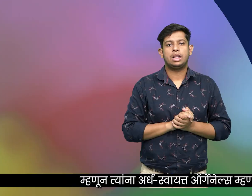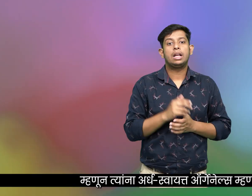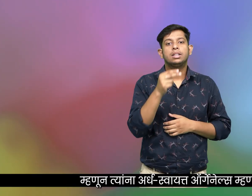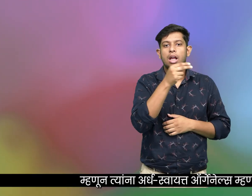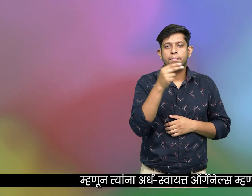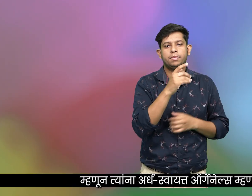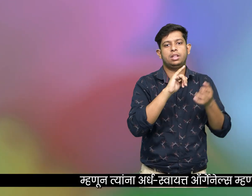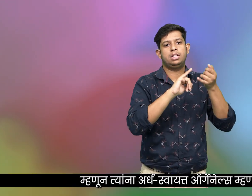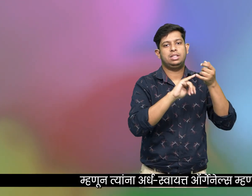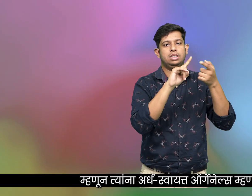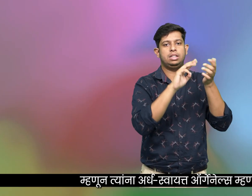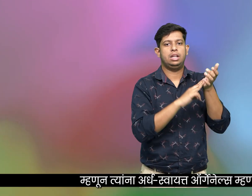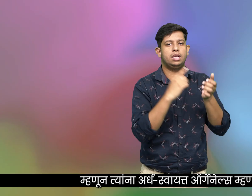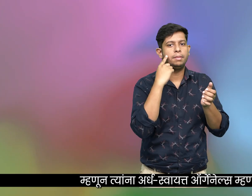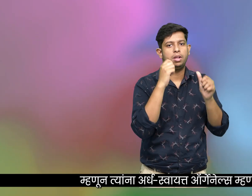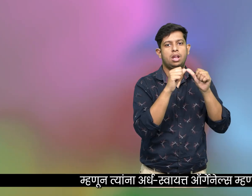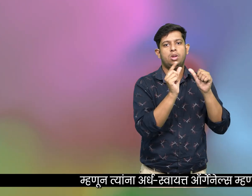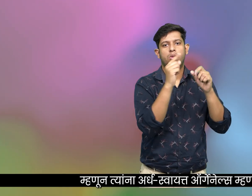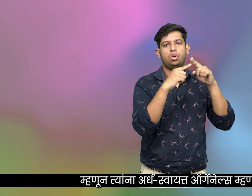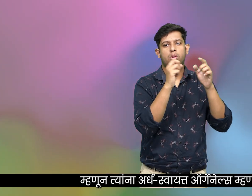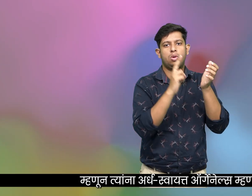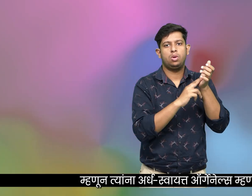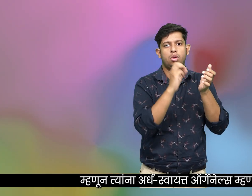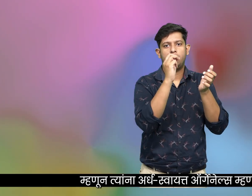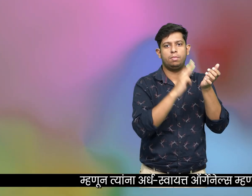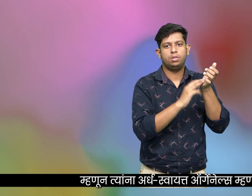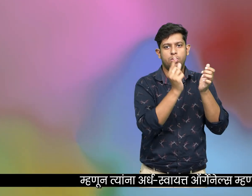म्हणून त्यांना अर्धस्वायुक्त ऑर्गनेल्स असं म्हणतात.